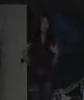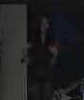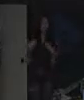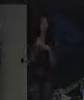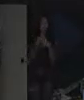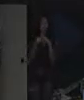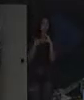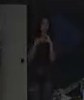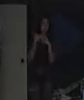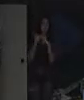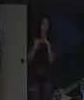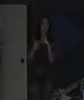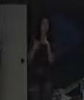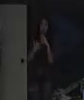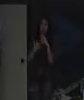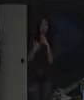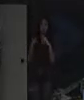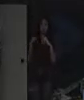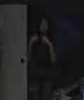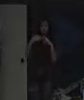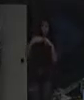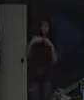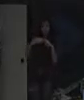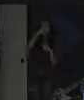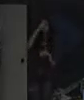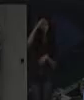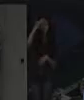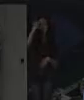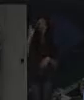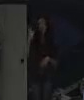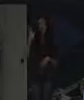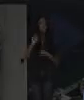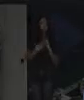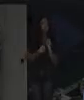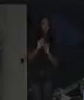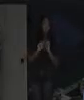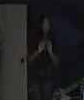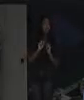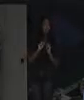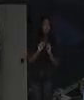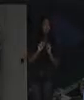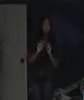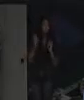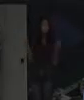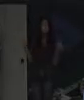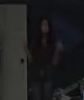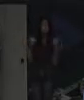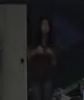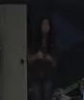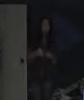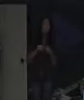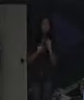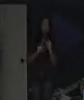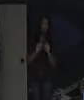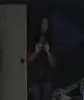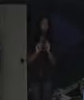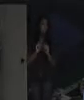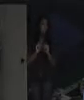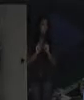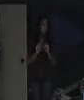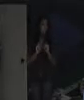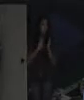presente ao excelentíssimo senhor prefeito Mário Alexandre, que informe a esta Casa Legislativa todos os contratos